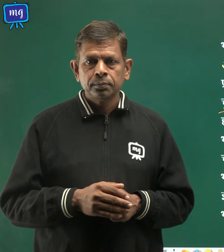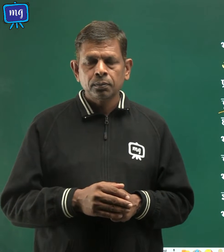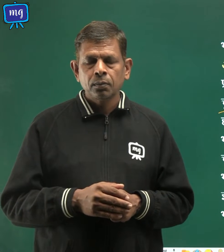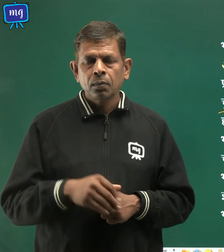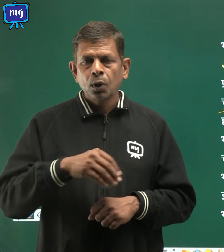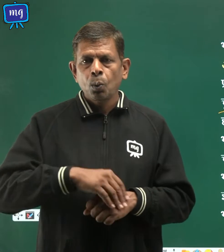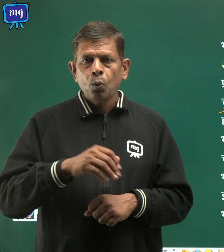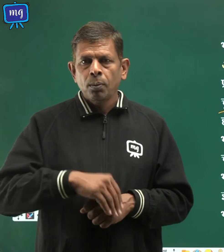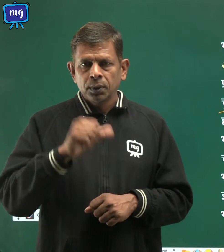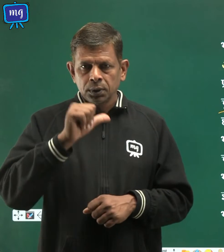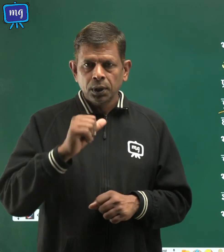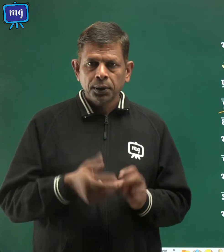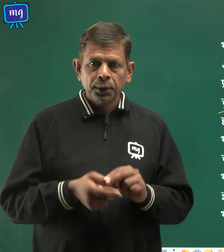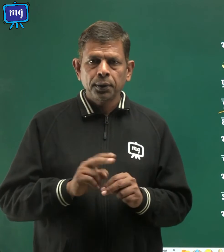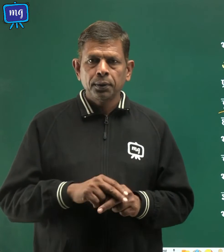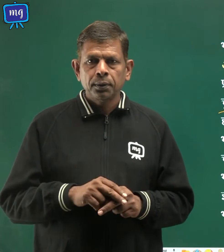भौमजल की